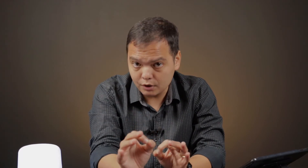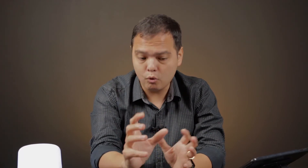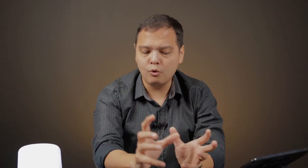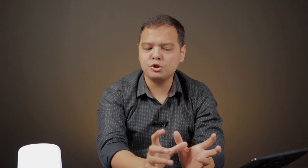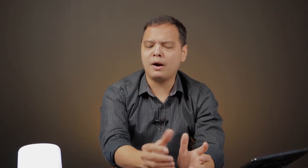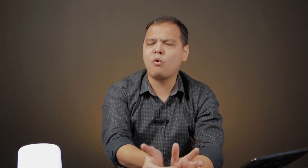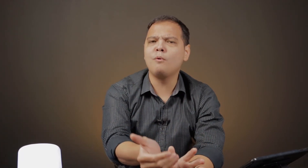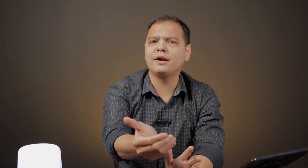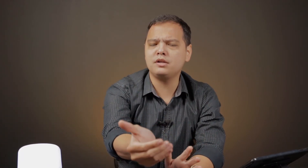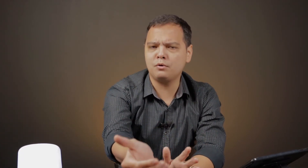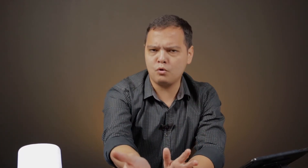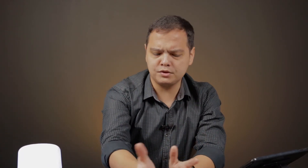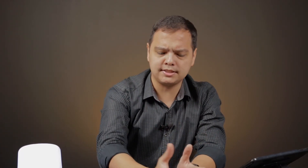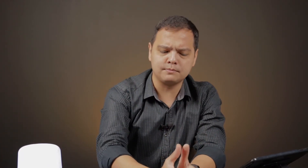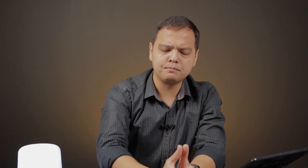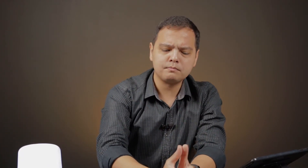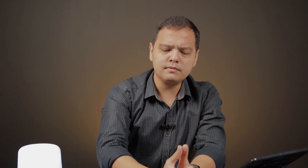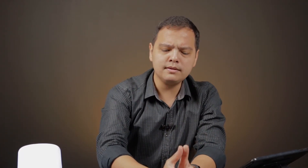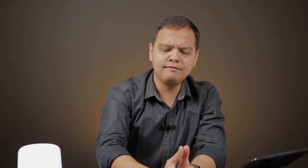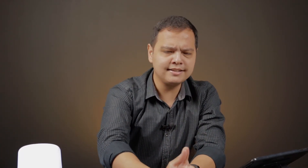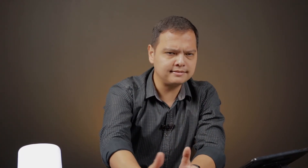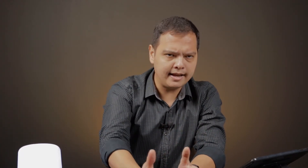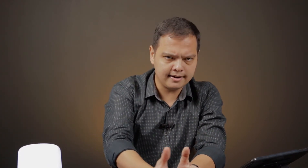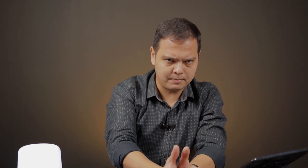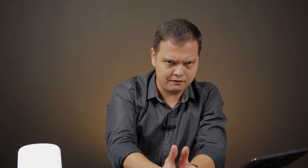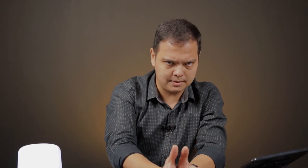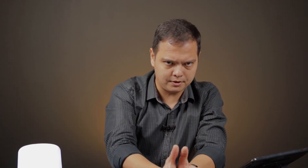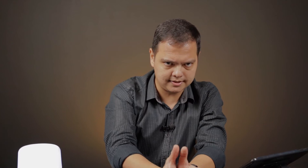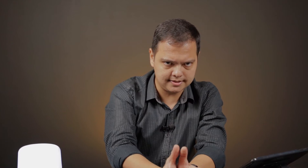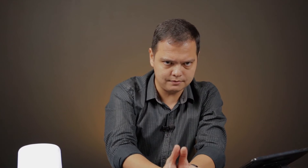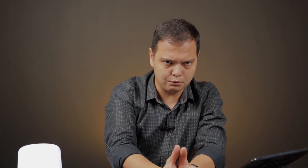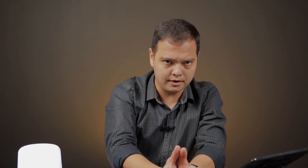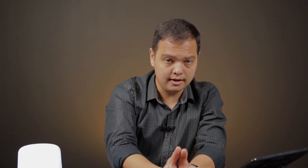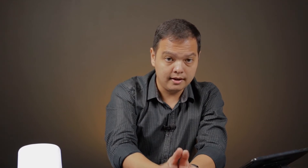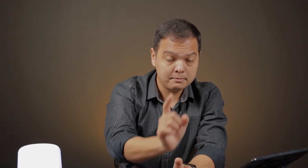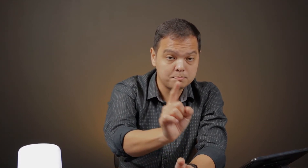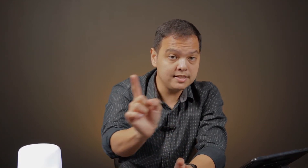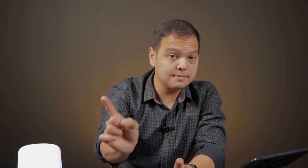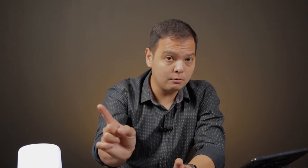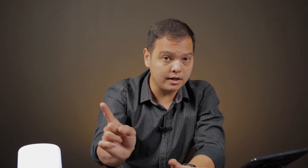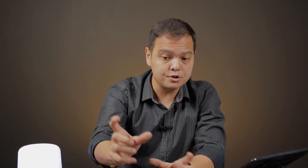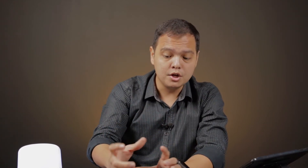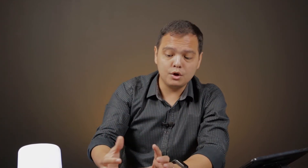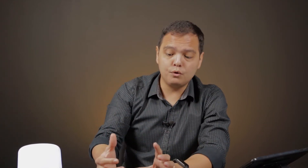vou continuar compartilhando com você várias técnicas para que você possa se desenvolver, mas principalmente eu vou